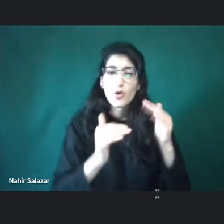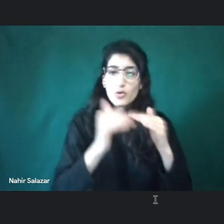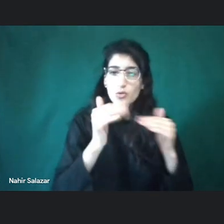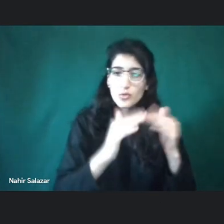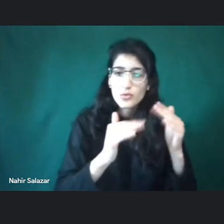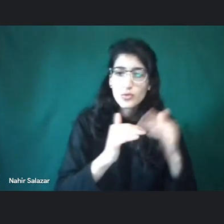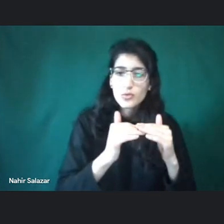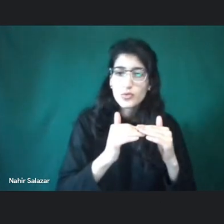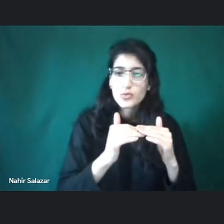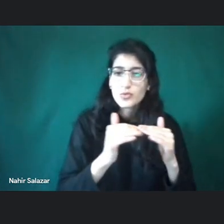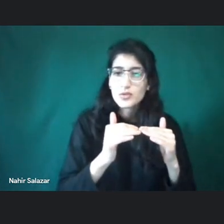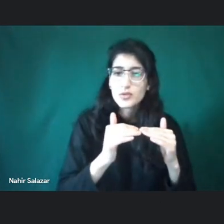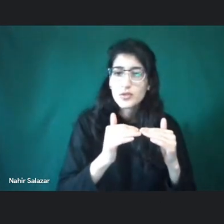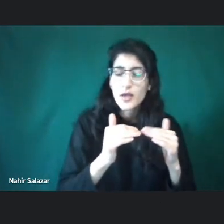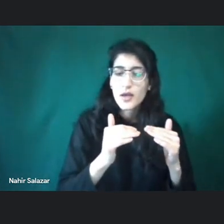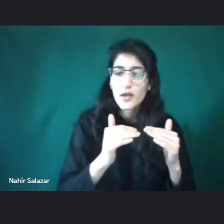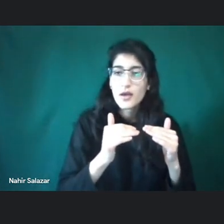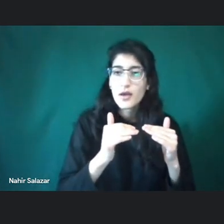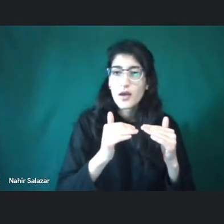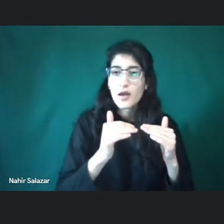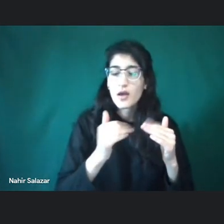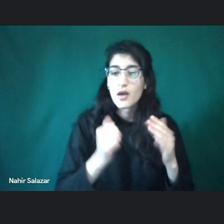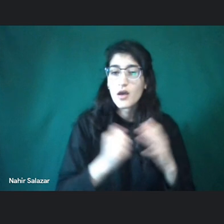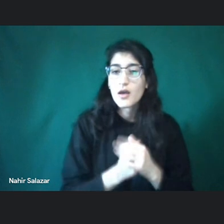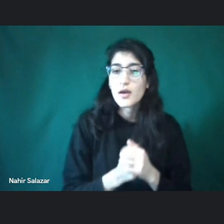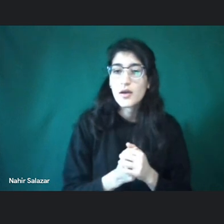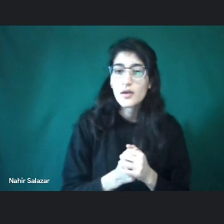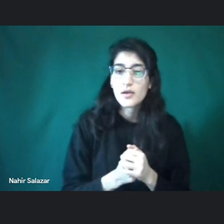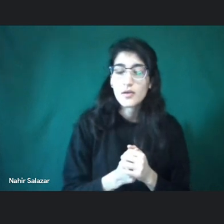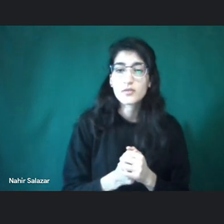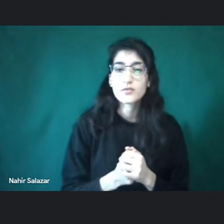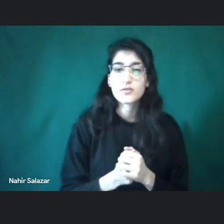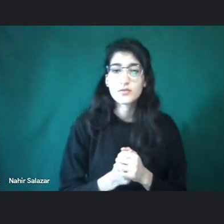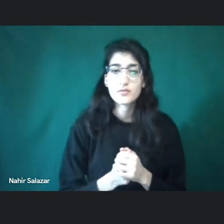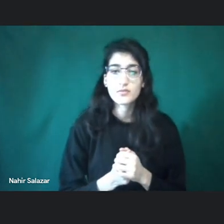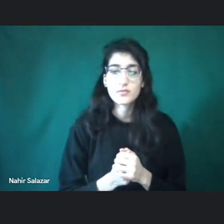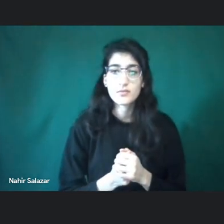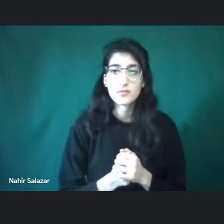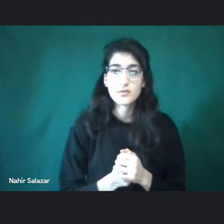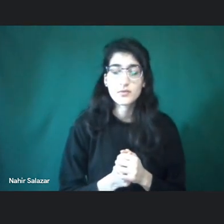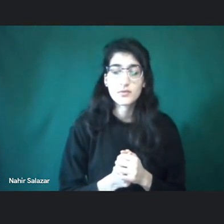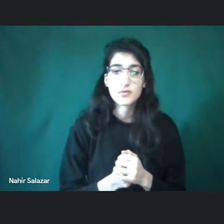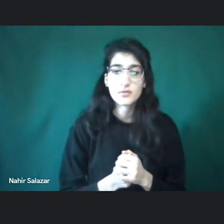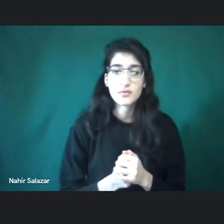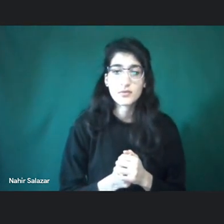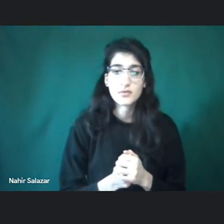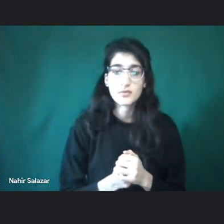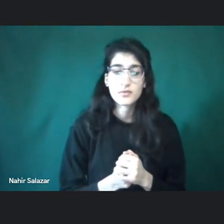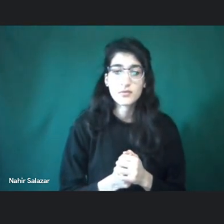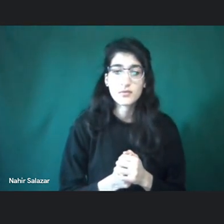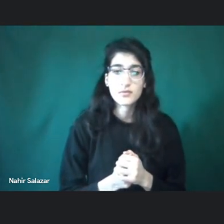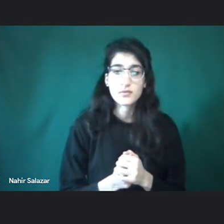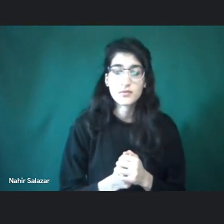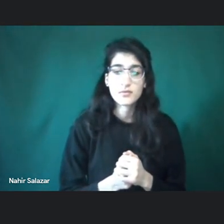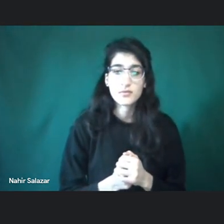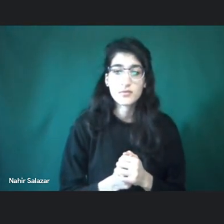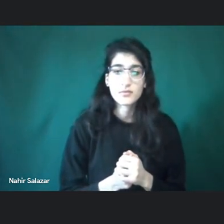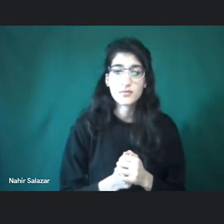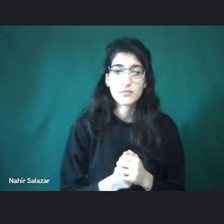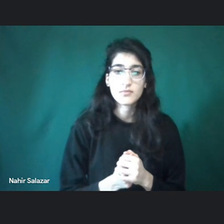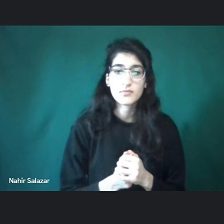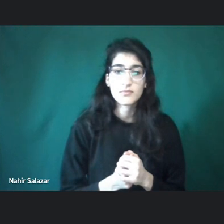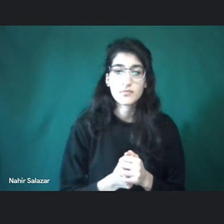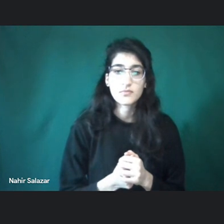Por, sus esfuerzos por promover, esfuerzos por hacer algo, ¿no? Por promover libertad